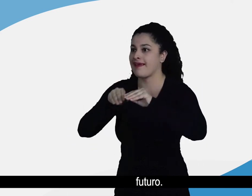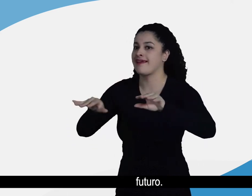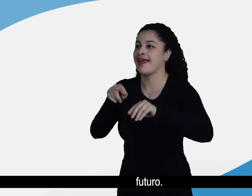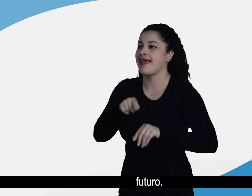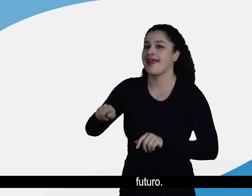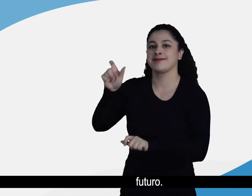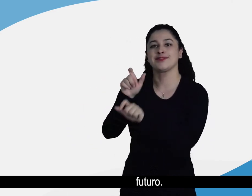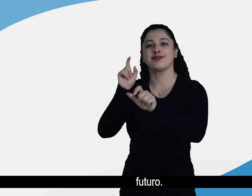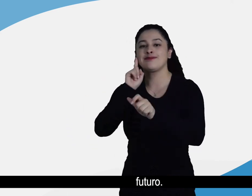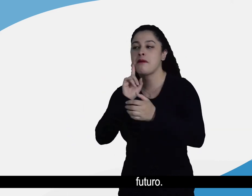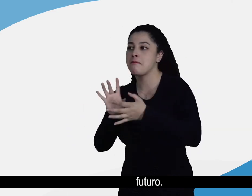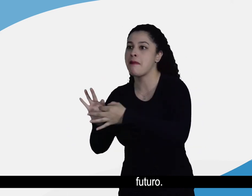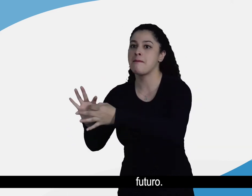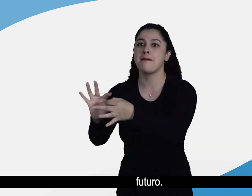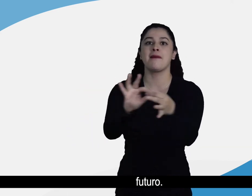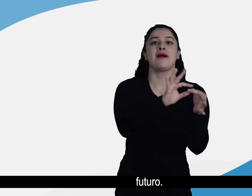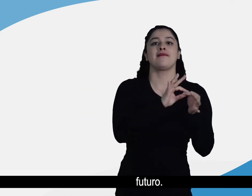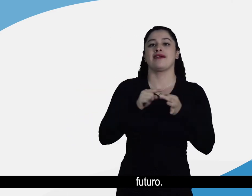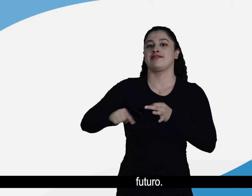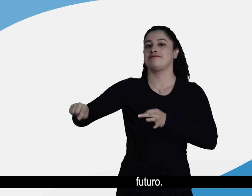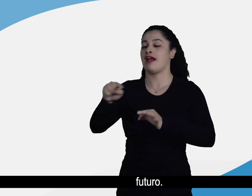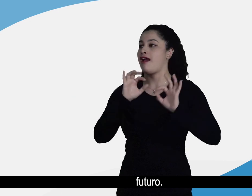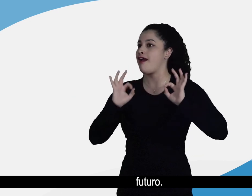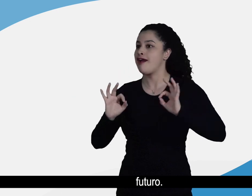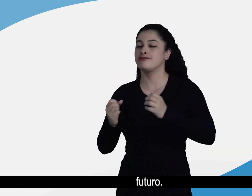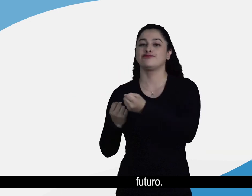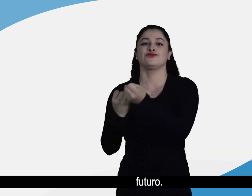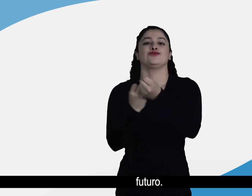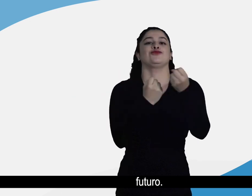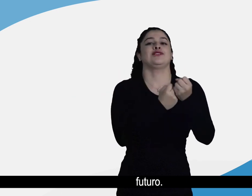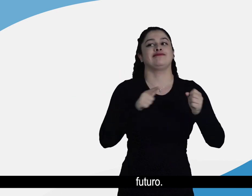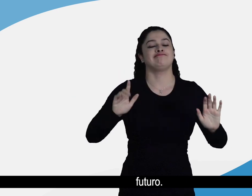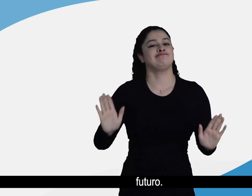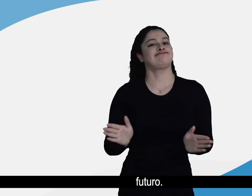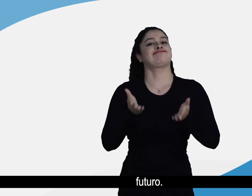¡Gracias! ¡Gracias! ¡Gracias!